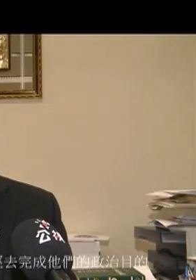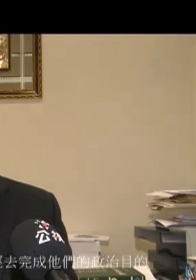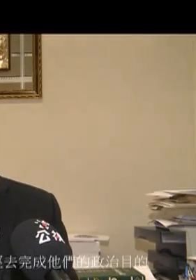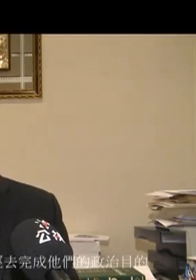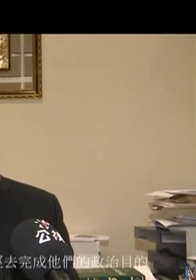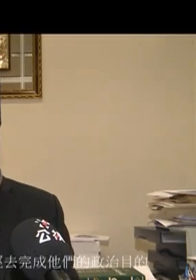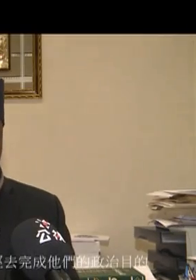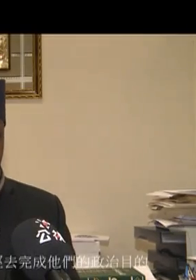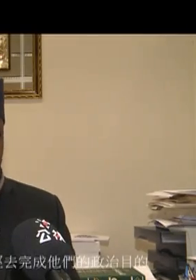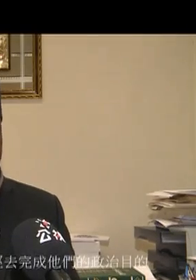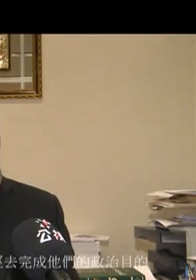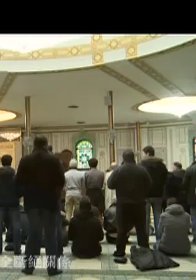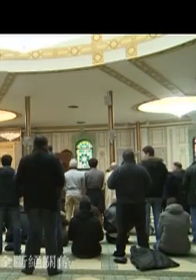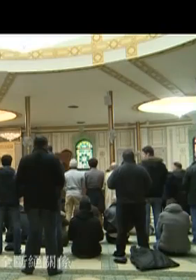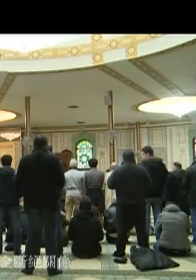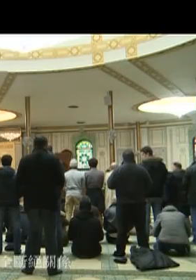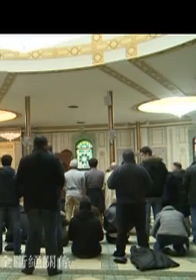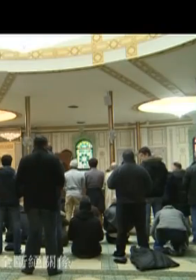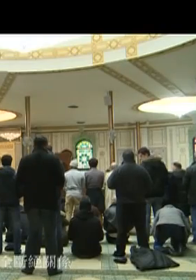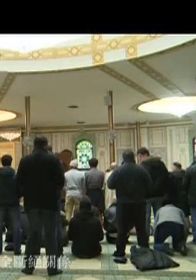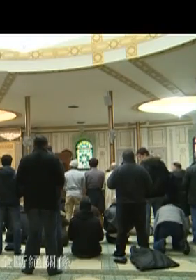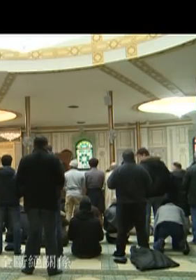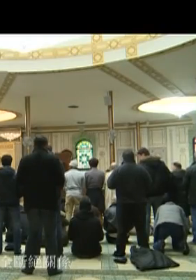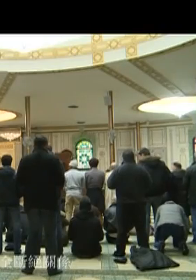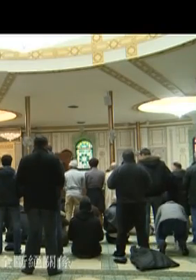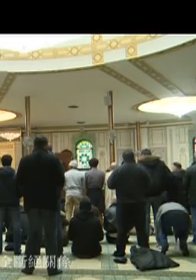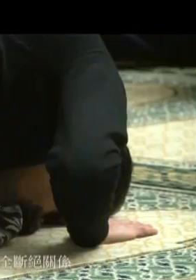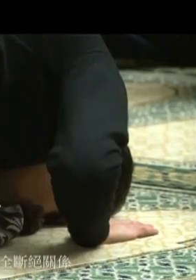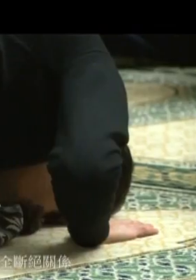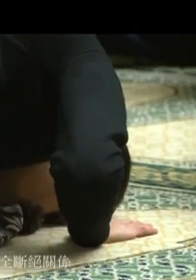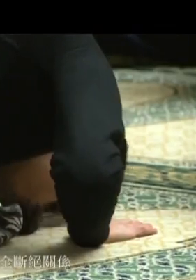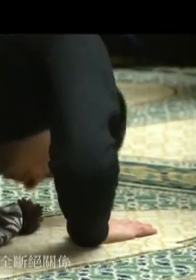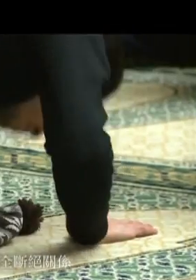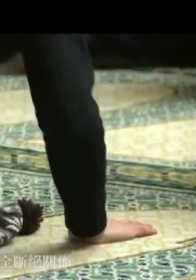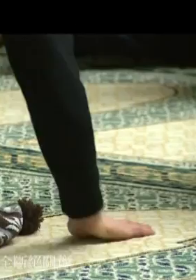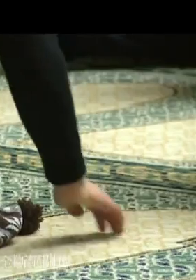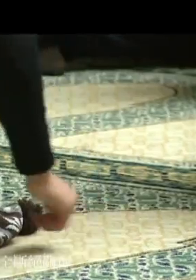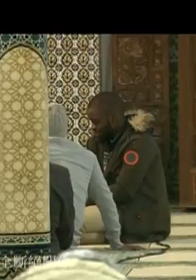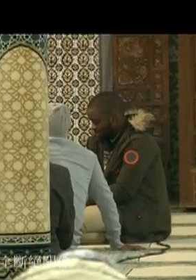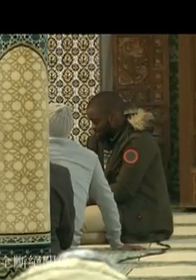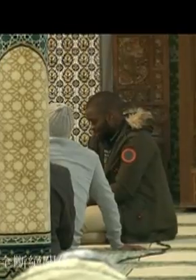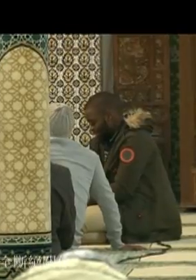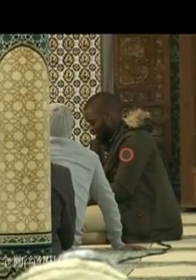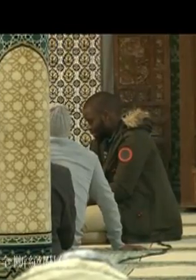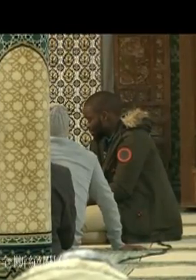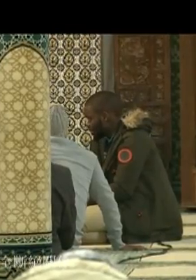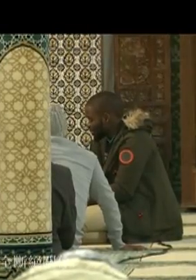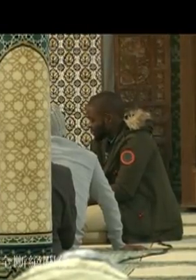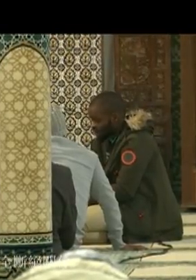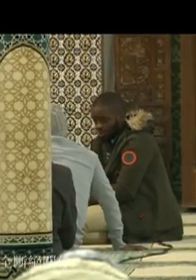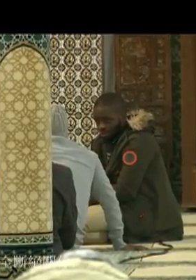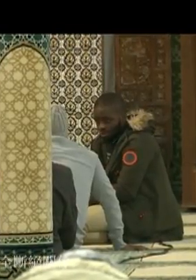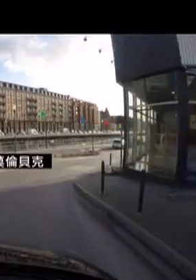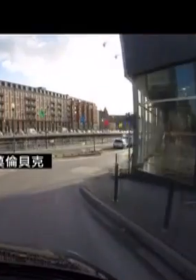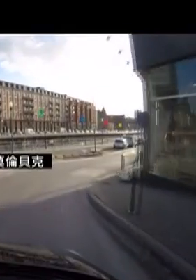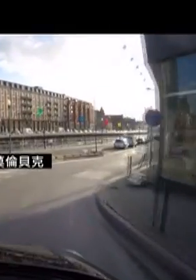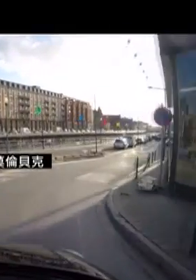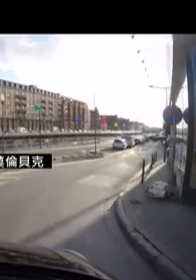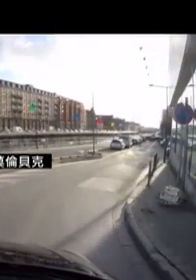Coran à d'autres fins politiques ou autres, et nous sommes complètement.